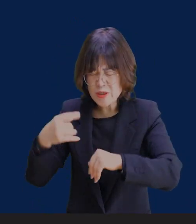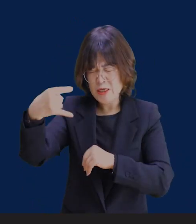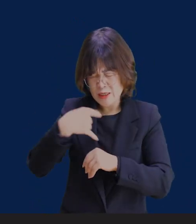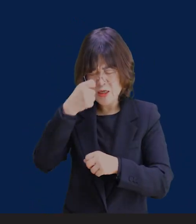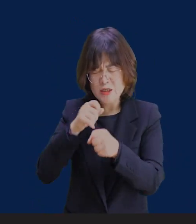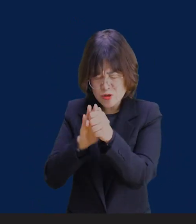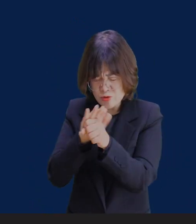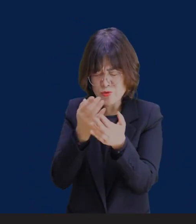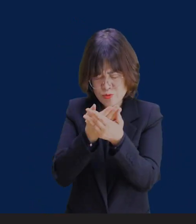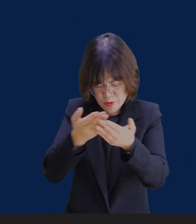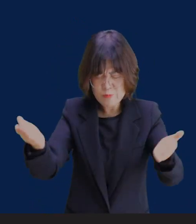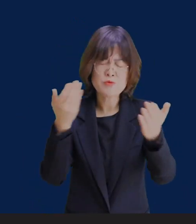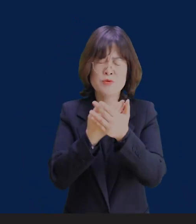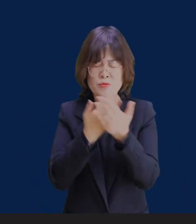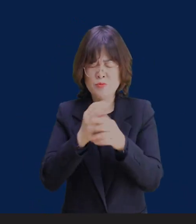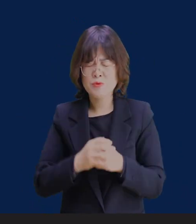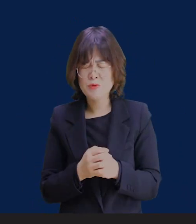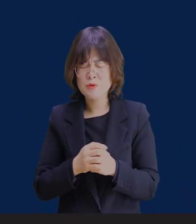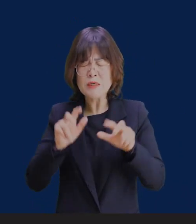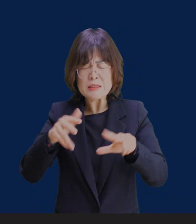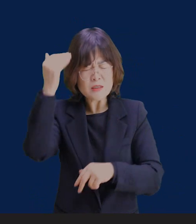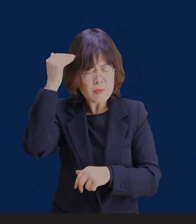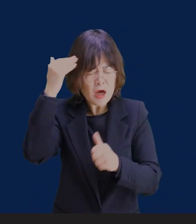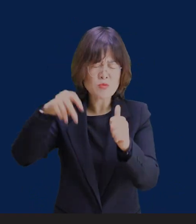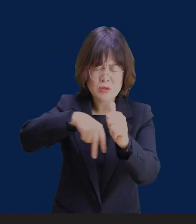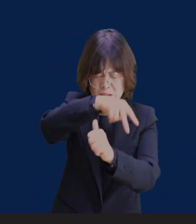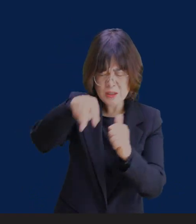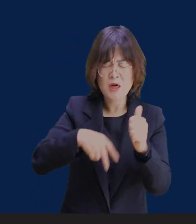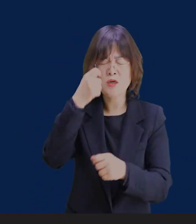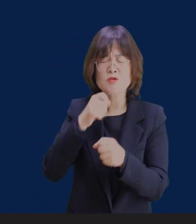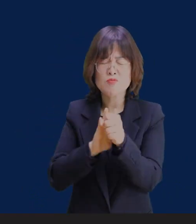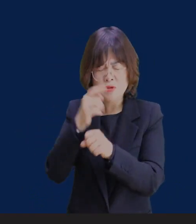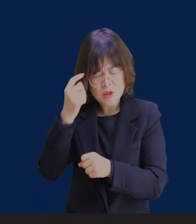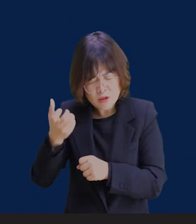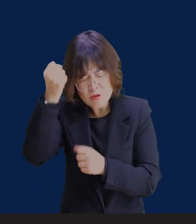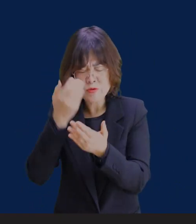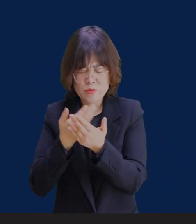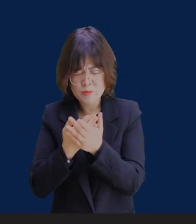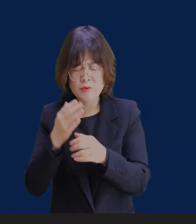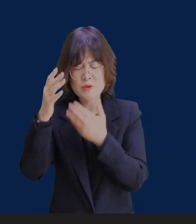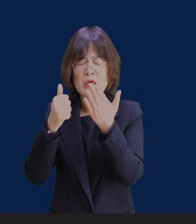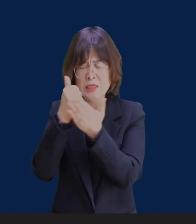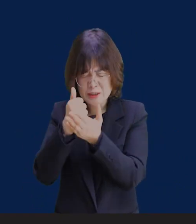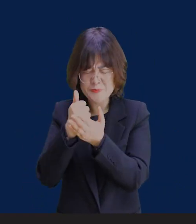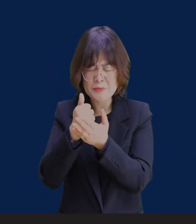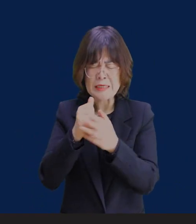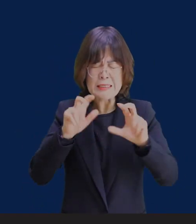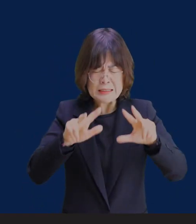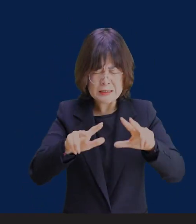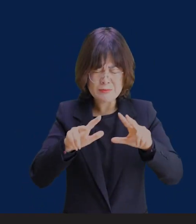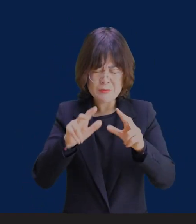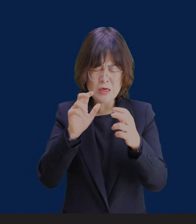하나님, 우리를 불쌍히 여겨주시옵소서. 우리를 긍휼히 여겨주시옵소서. 하나님 아버지, 코로나19로